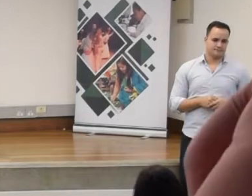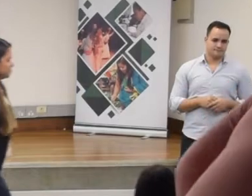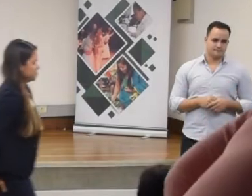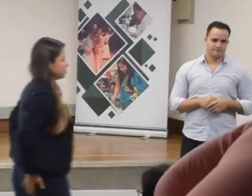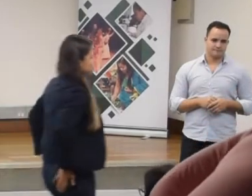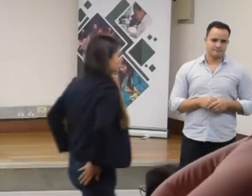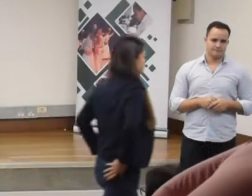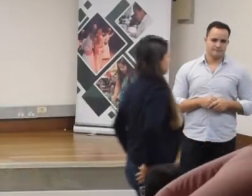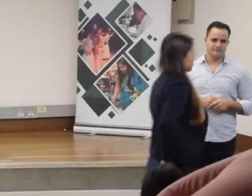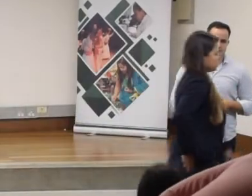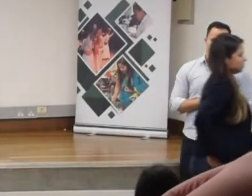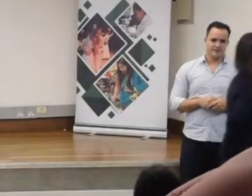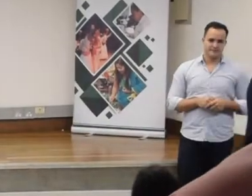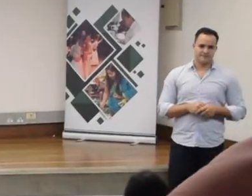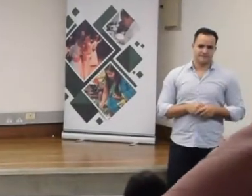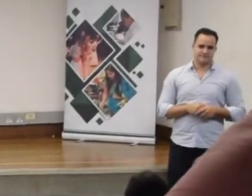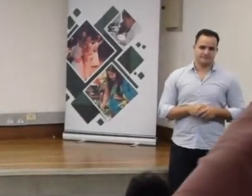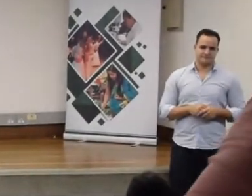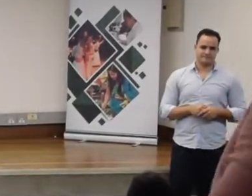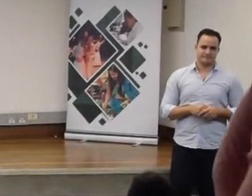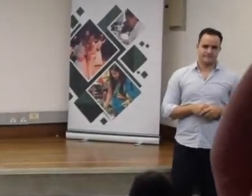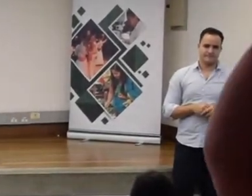Bueno,